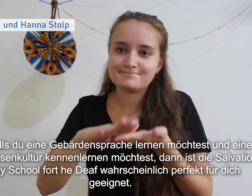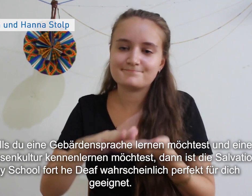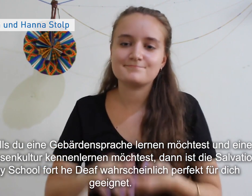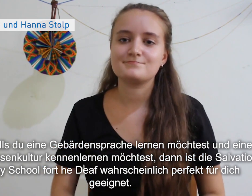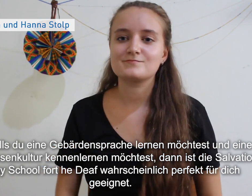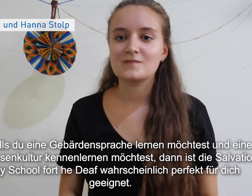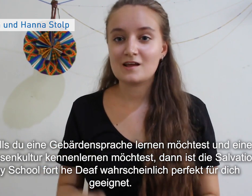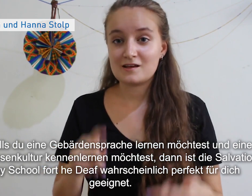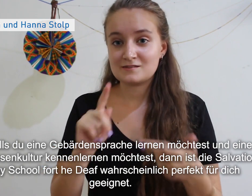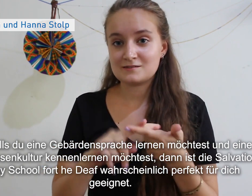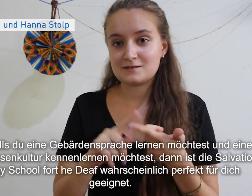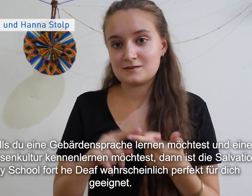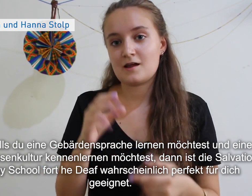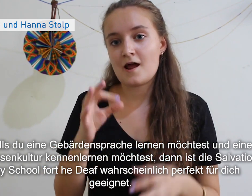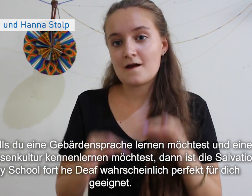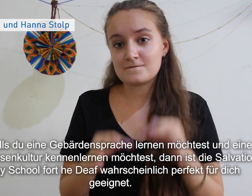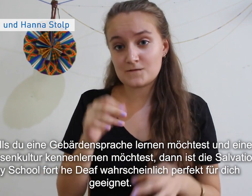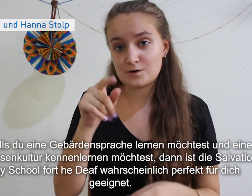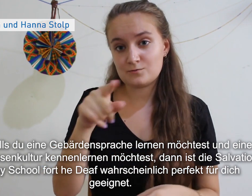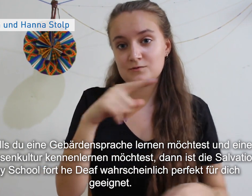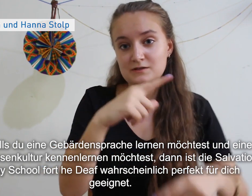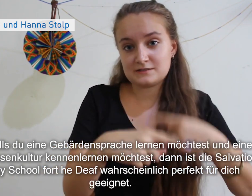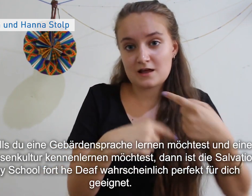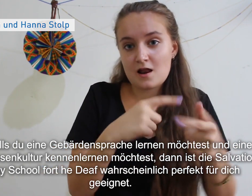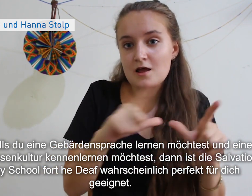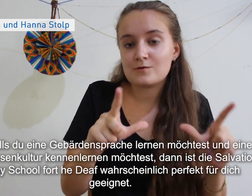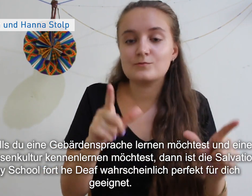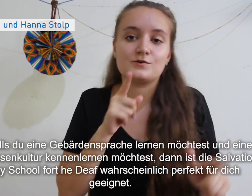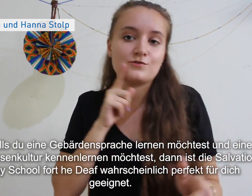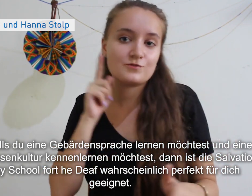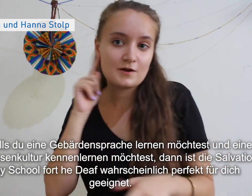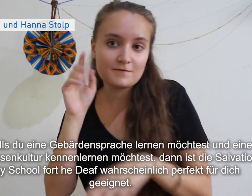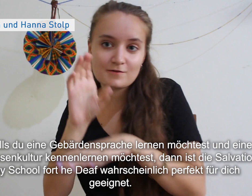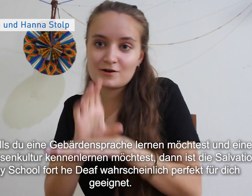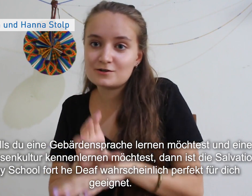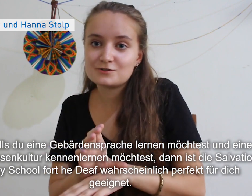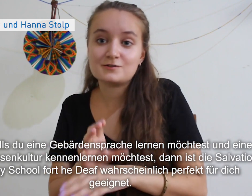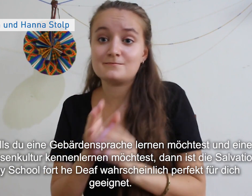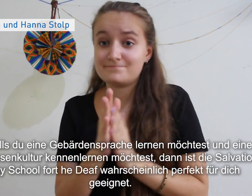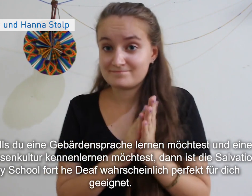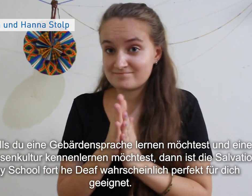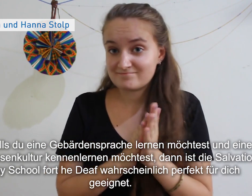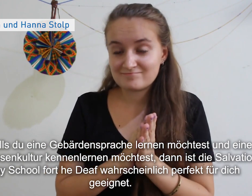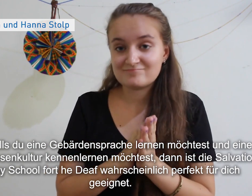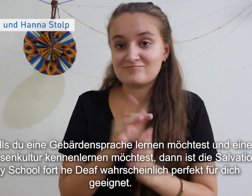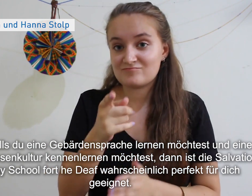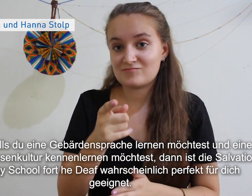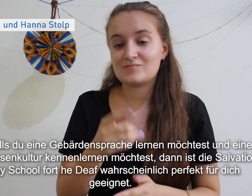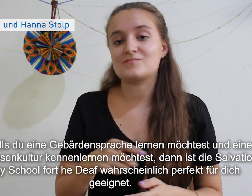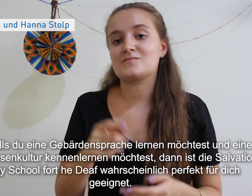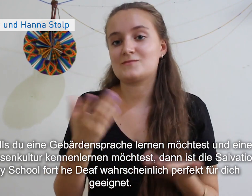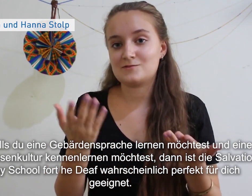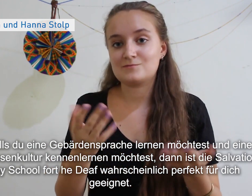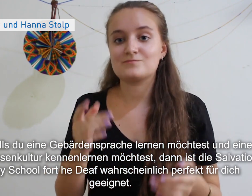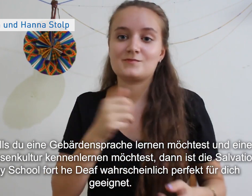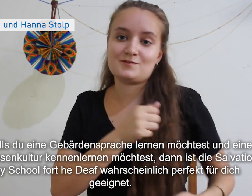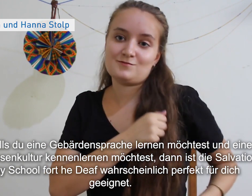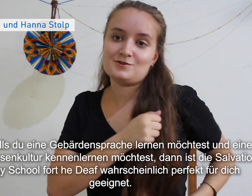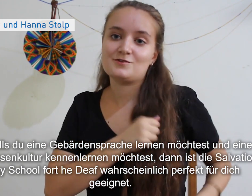möchtest und deine Gehörlosenkultur kennenlernen möchtest, dann ist die Salvation Army School for the Deaf wahrscheinlich perfekt für dich geeignet. Und